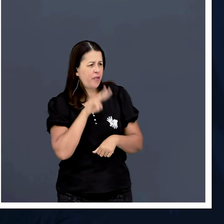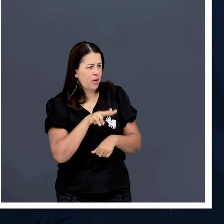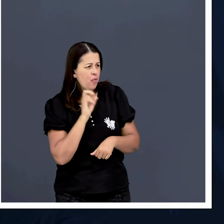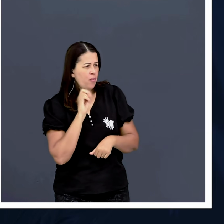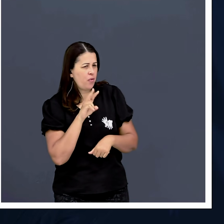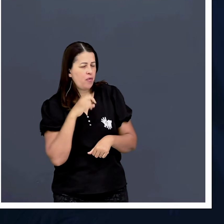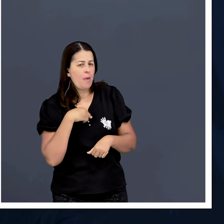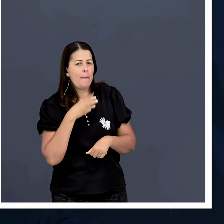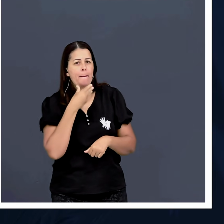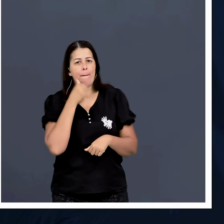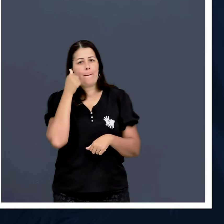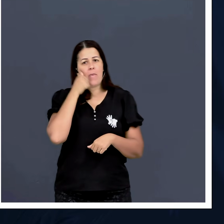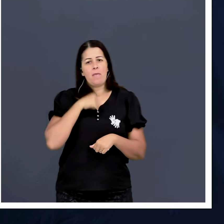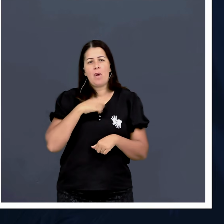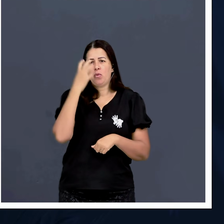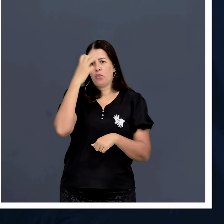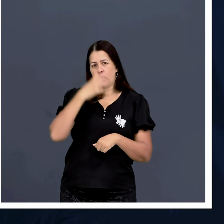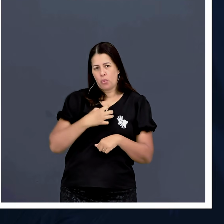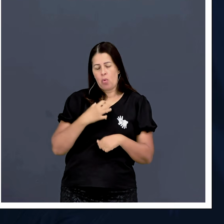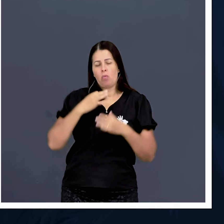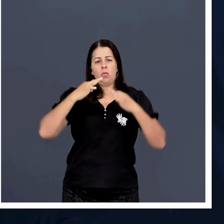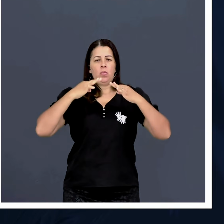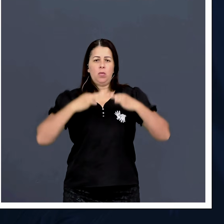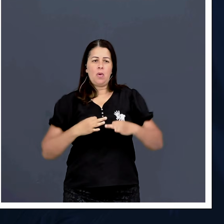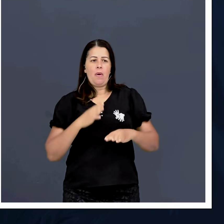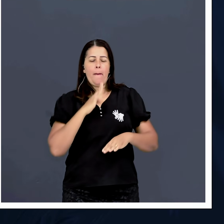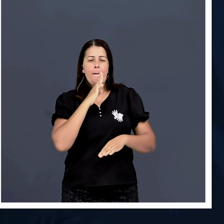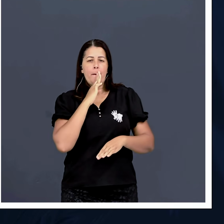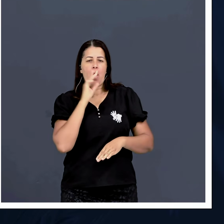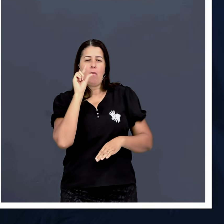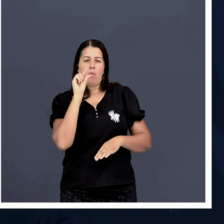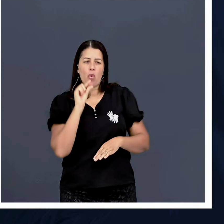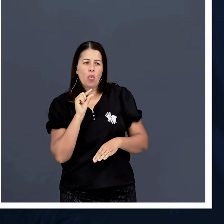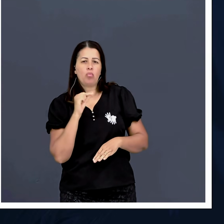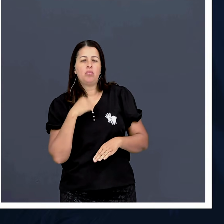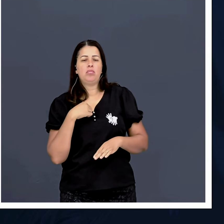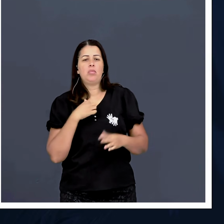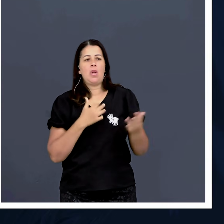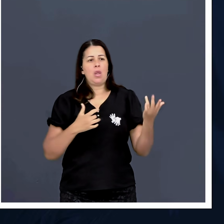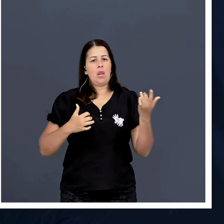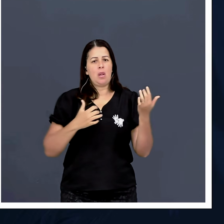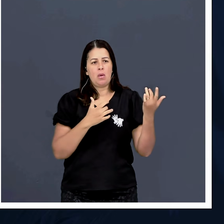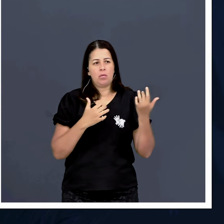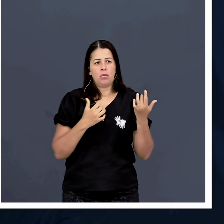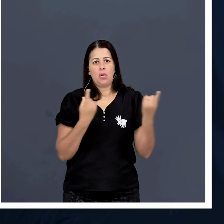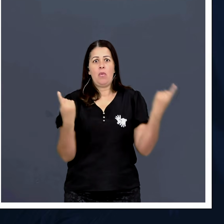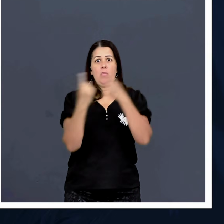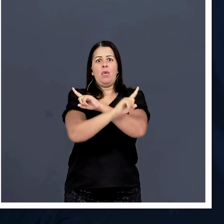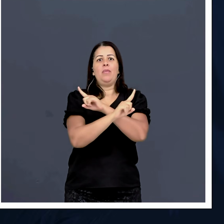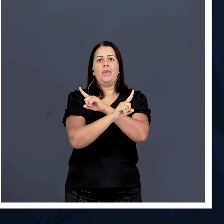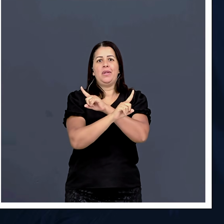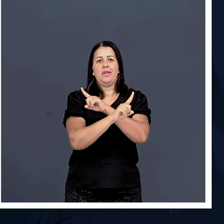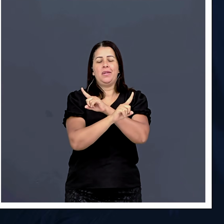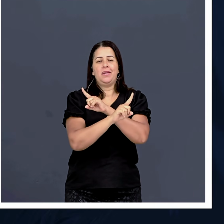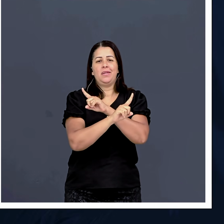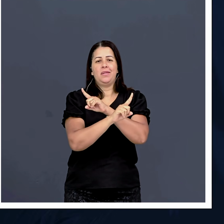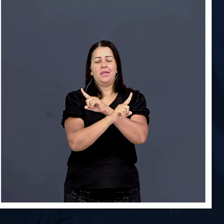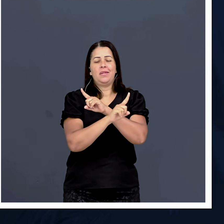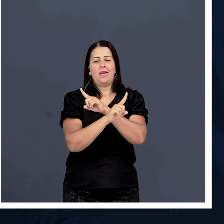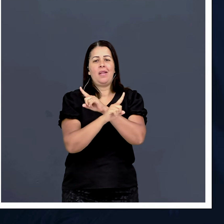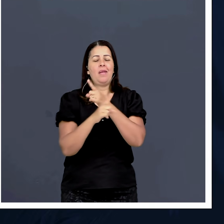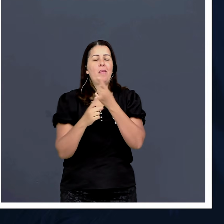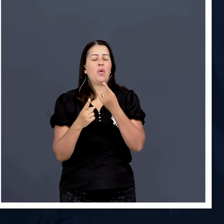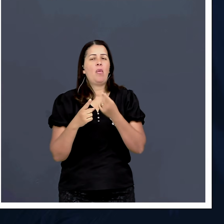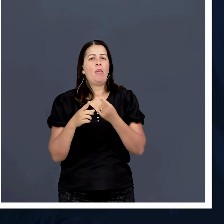ela como é. Ela é bem séria, bem contida, fala baixo, fala pouco, totalmente o oposto de mim. E durante